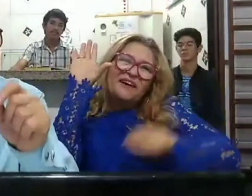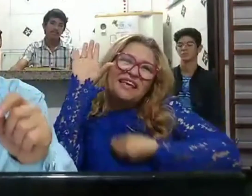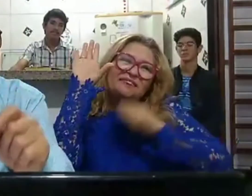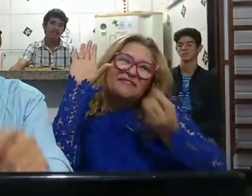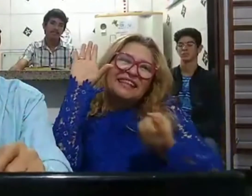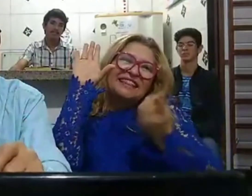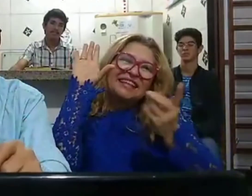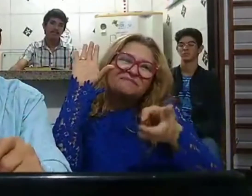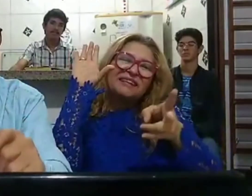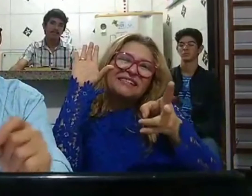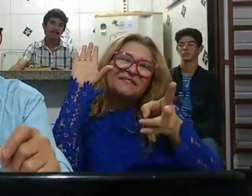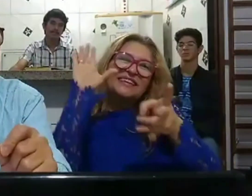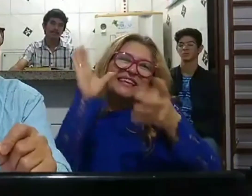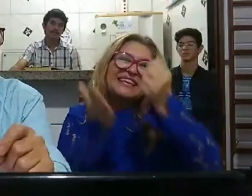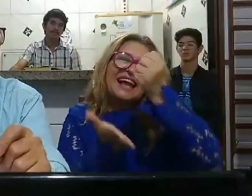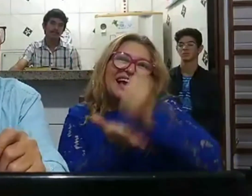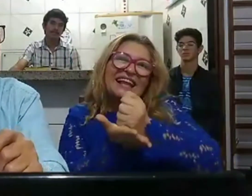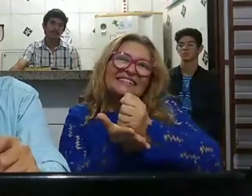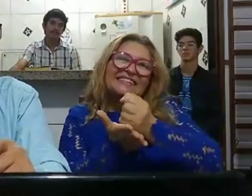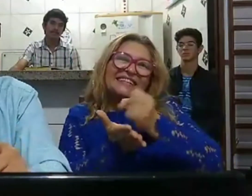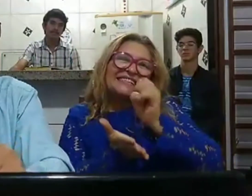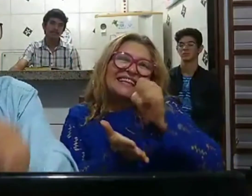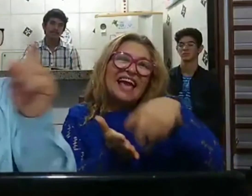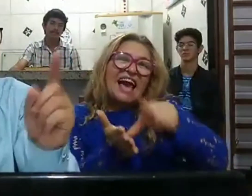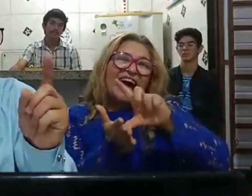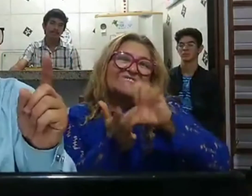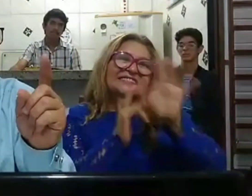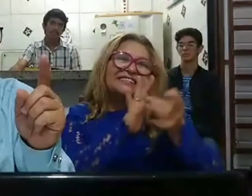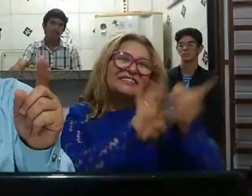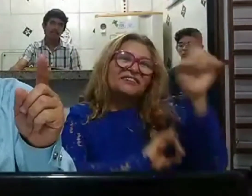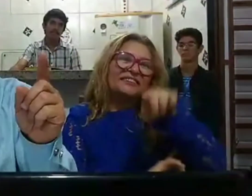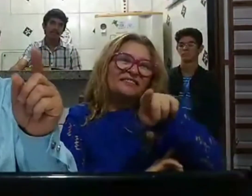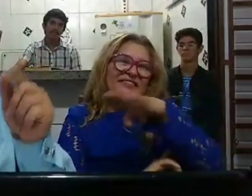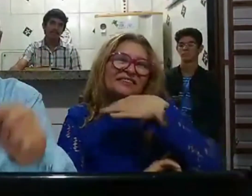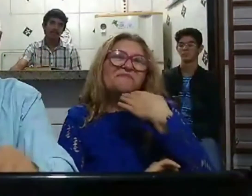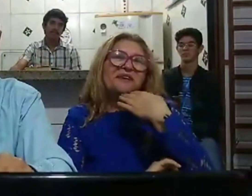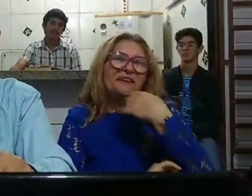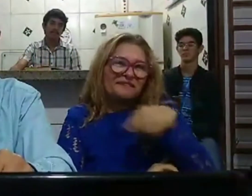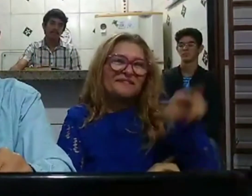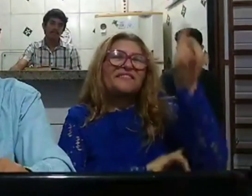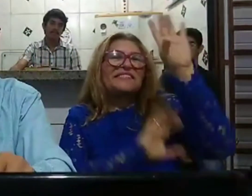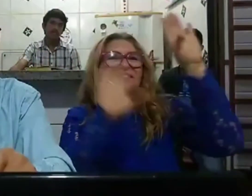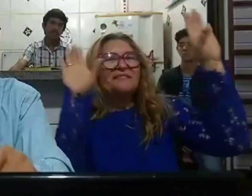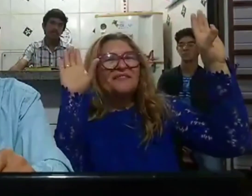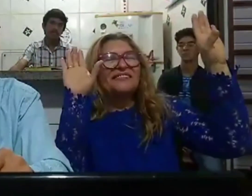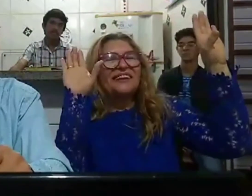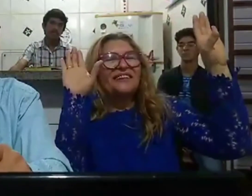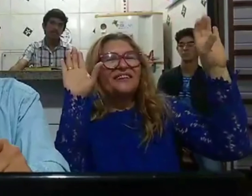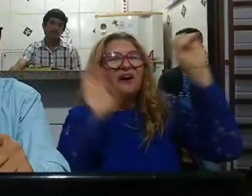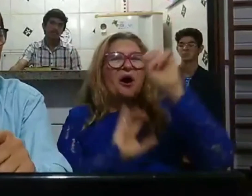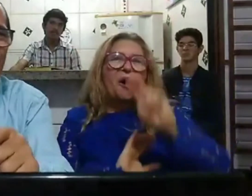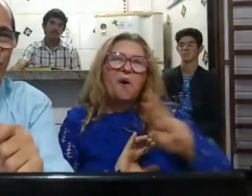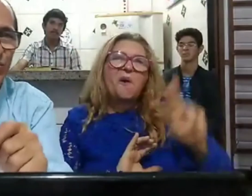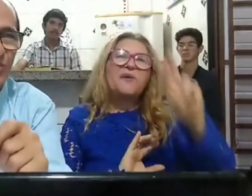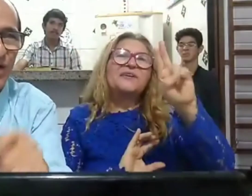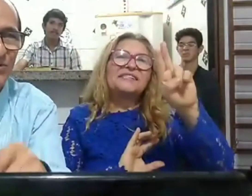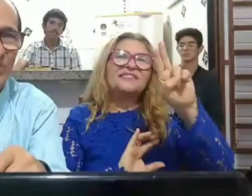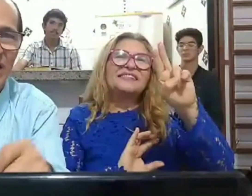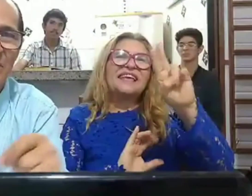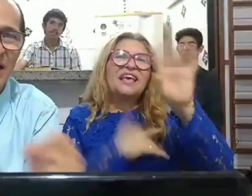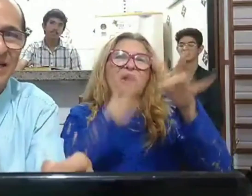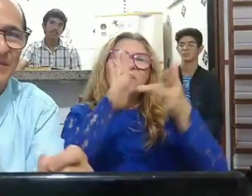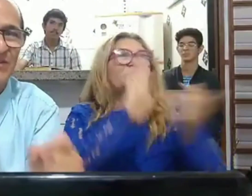se você morrer antes de Jesus voltar, você vai para o céu. E se você estiver presente